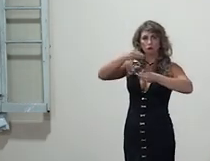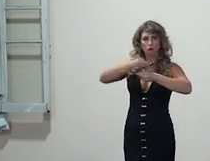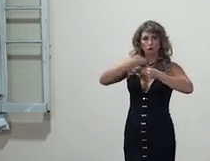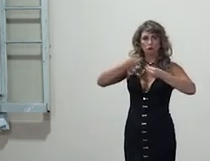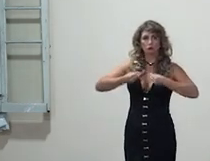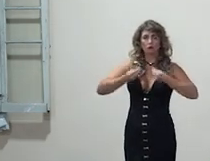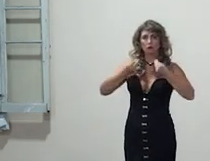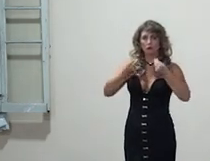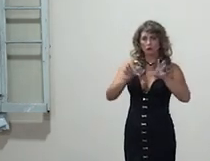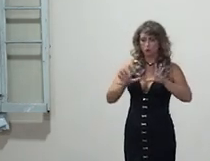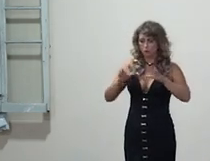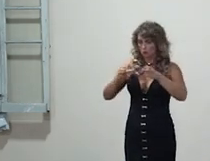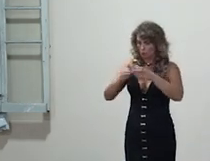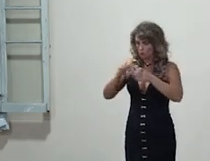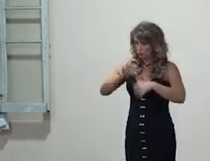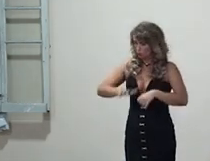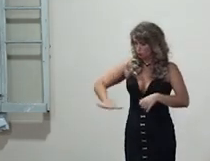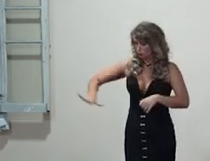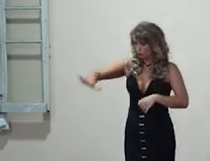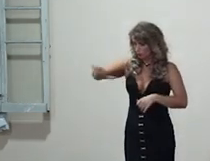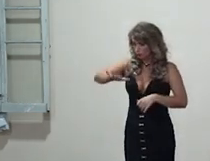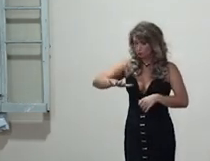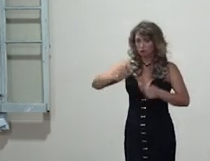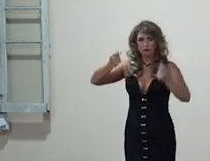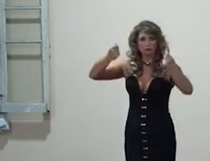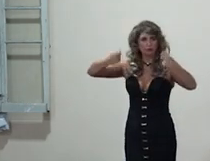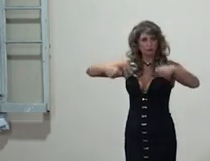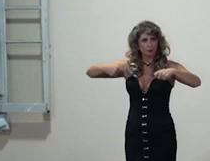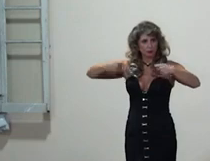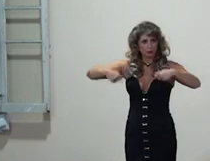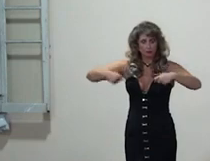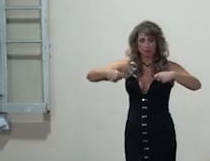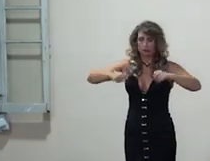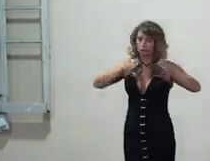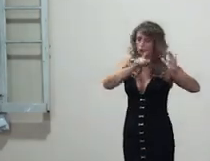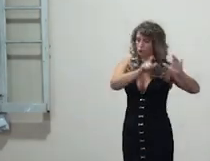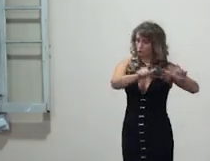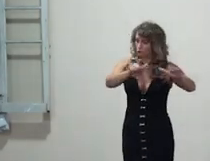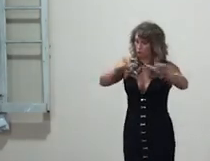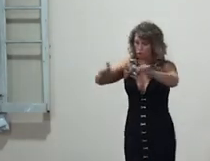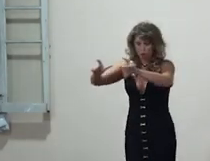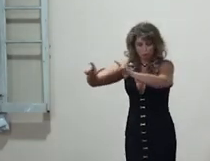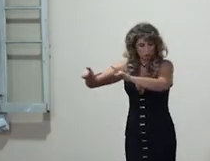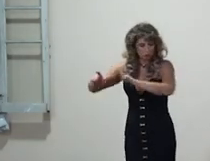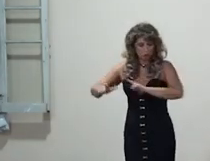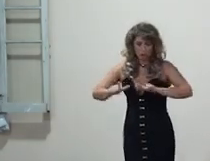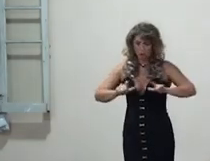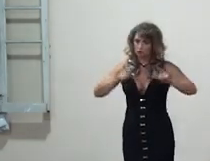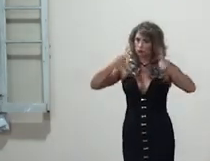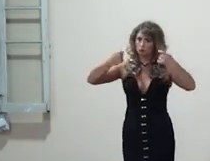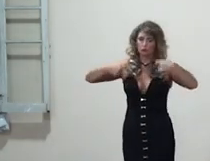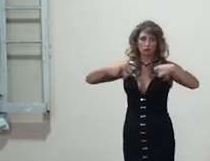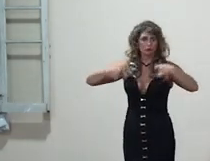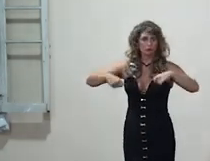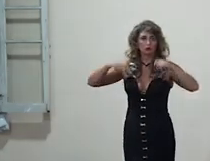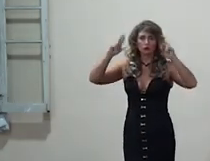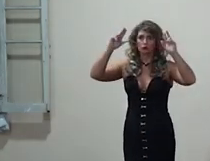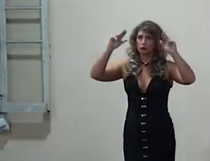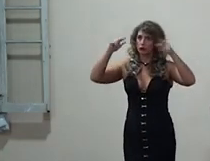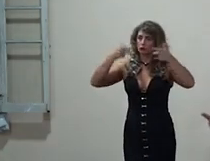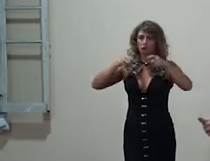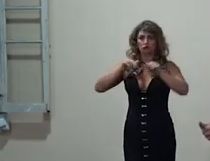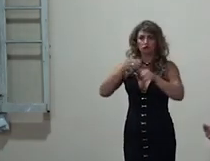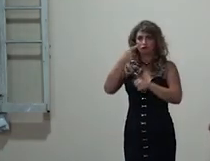a esse grupo espaços necessários, tá? Todos os espaços necessários, a questão da